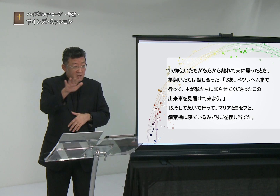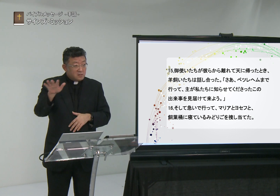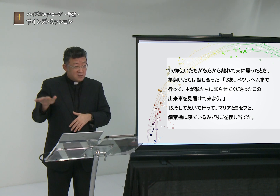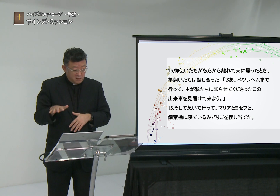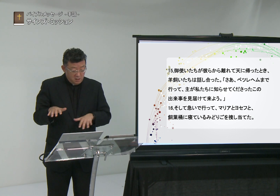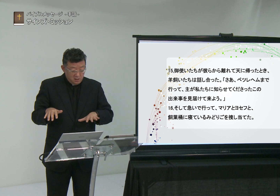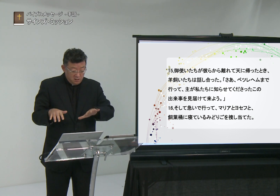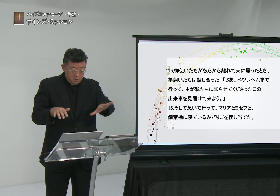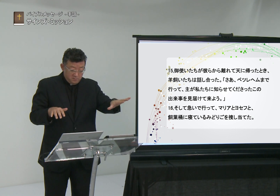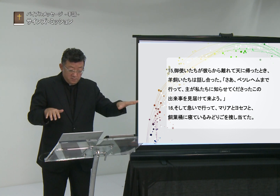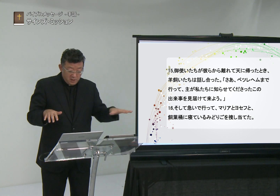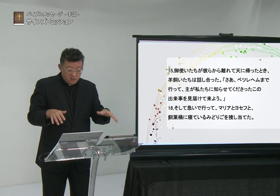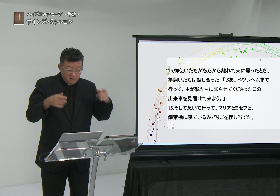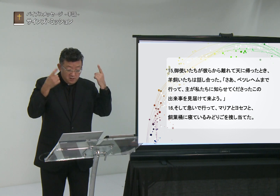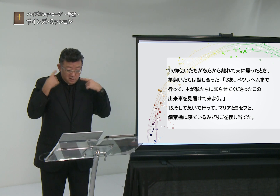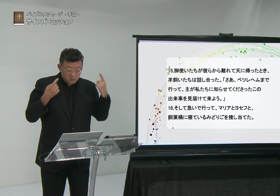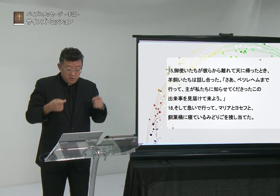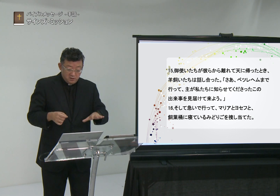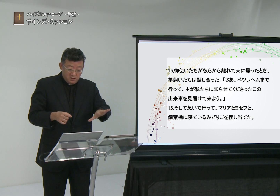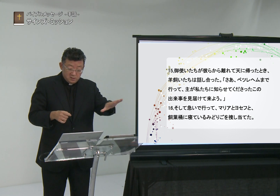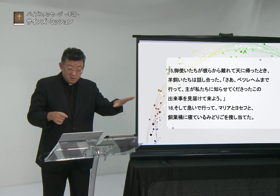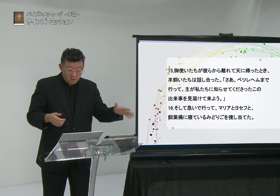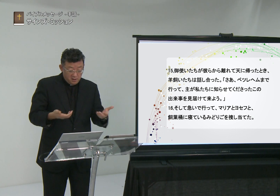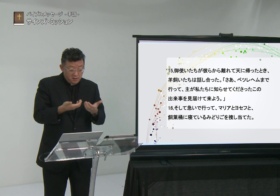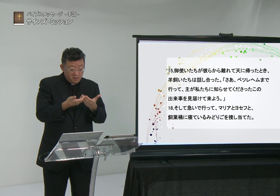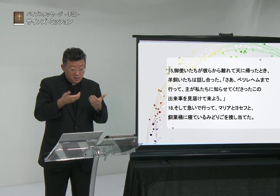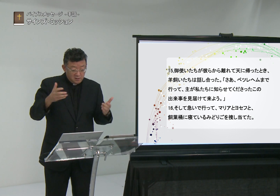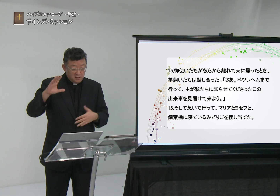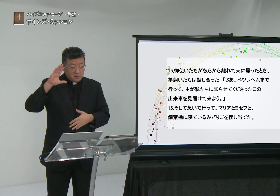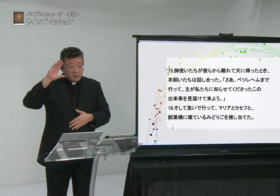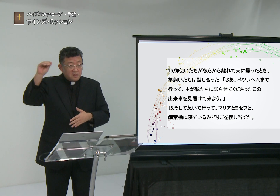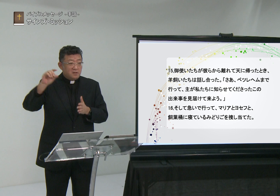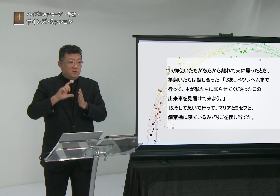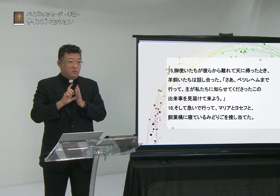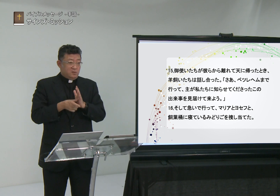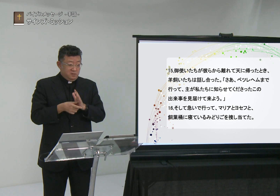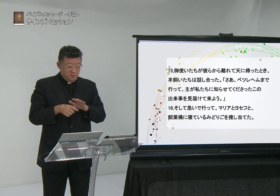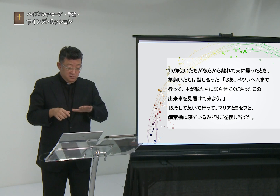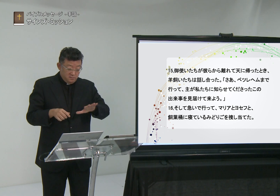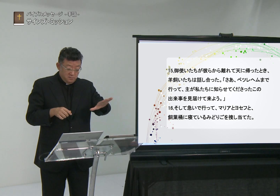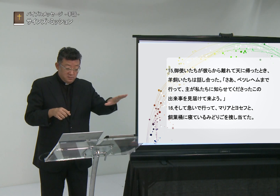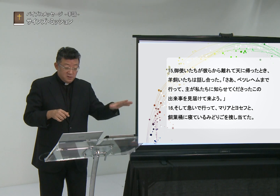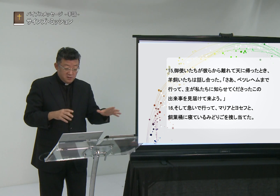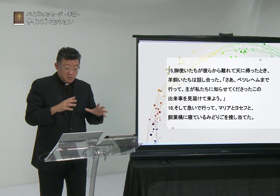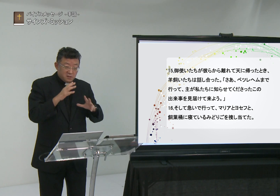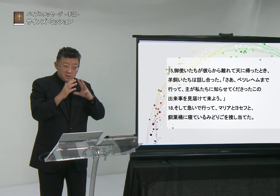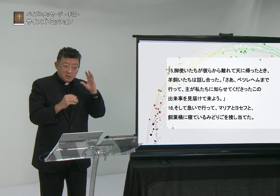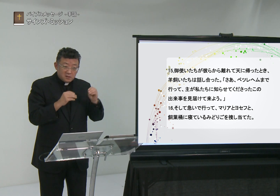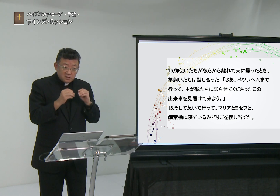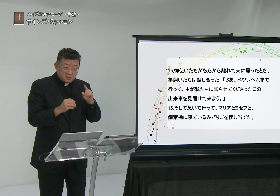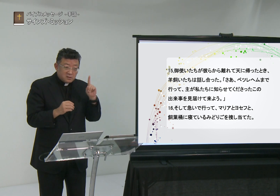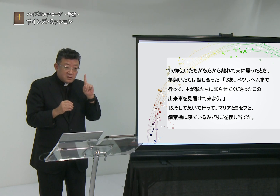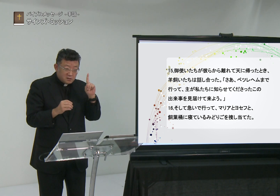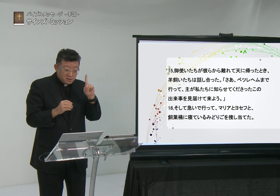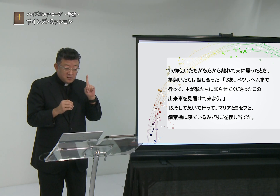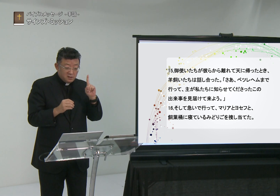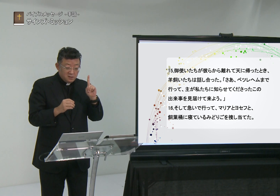15節御使いたちが彼らから離れて天に帰ったとき